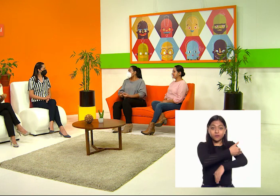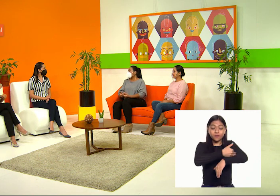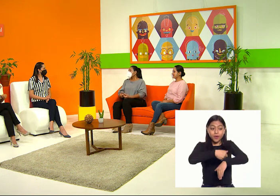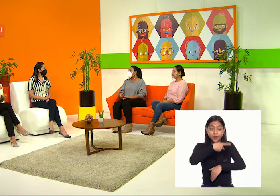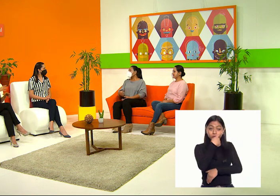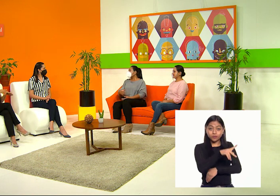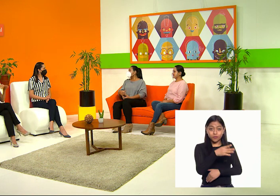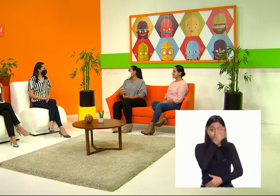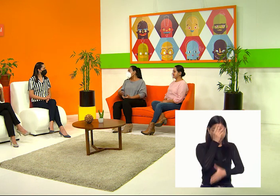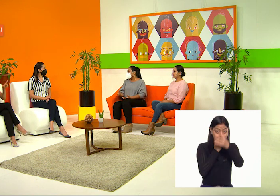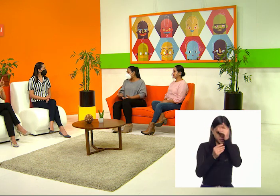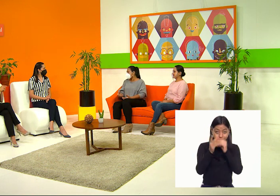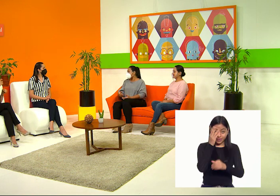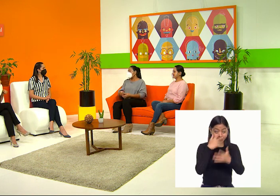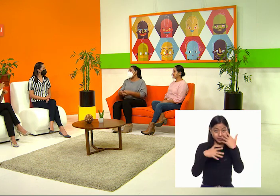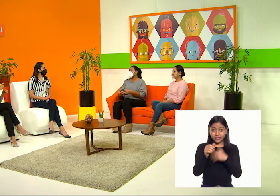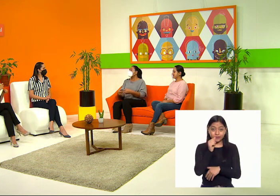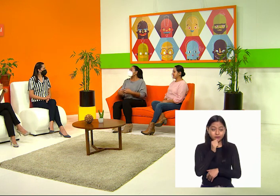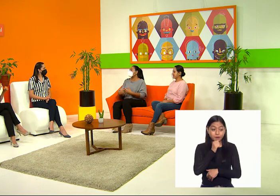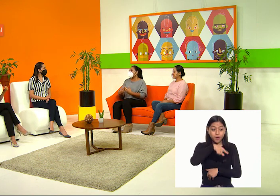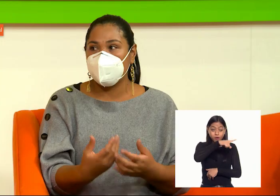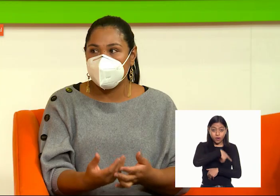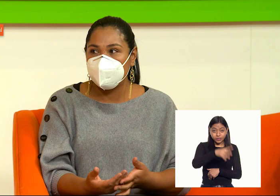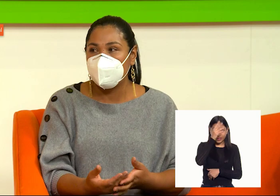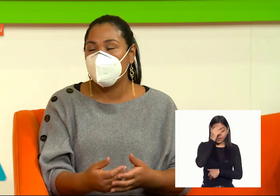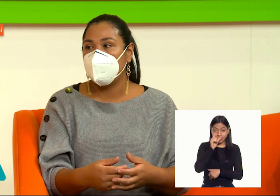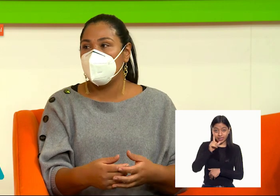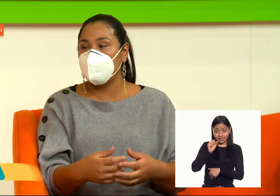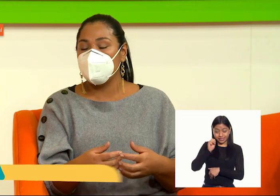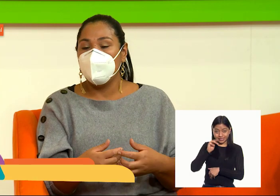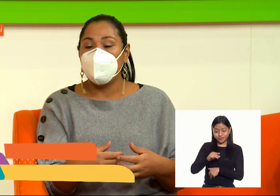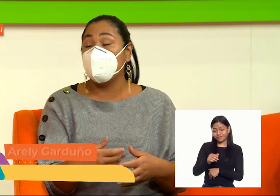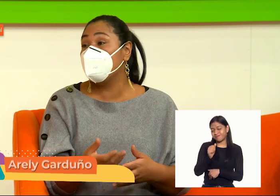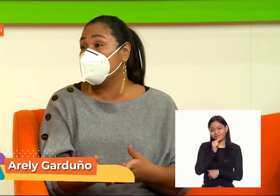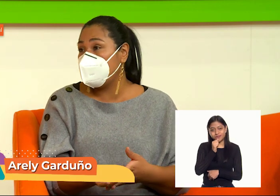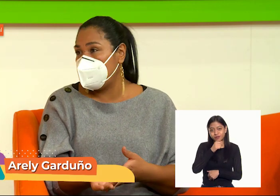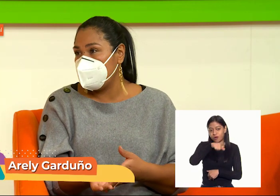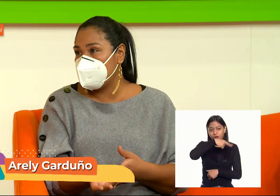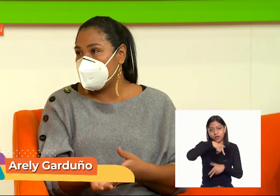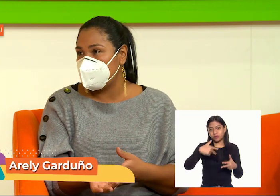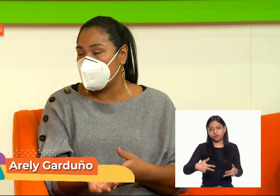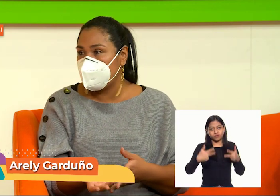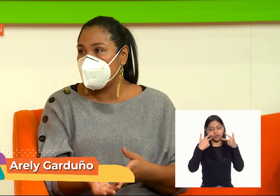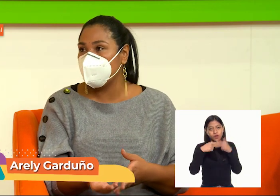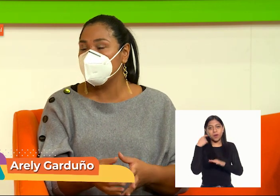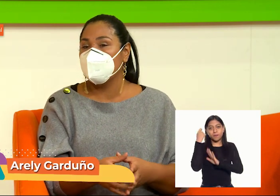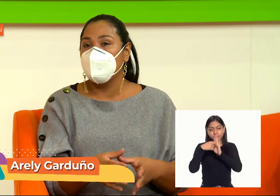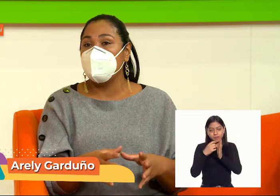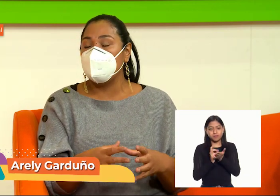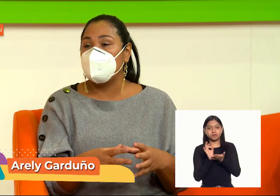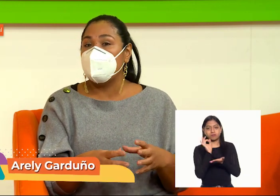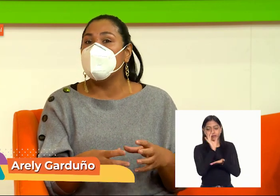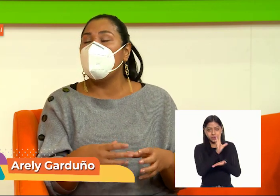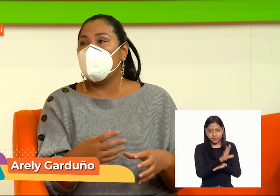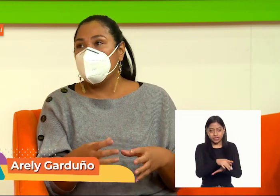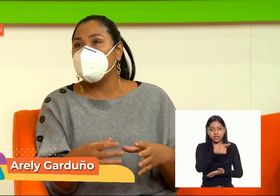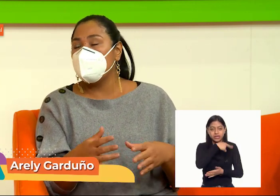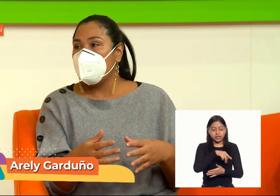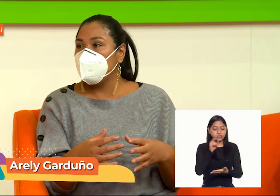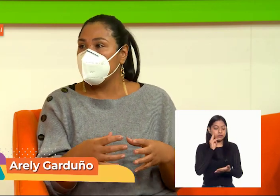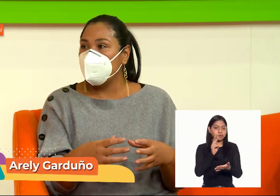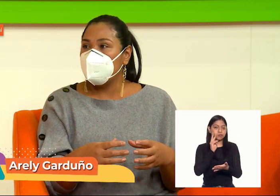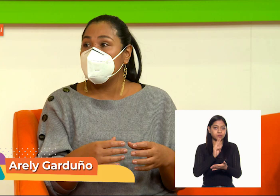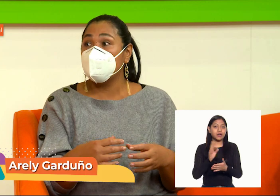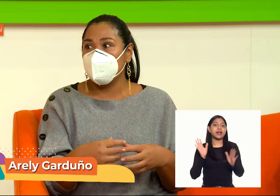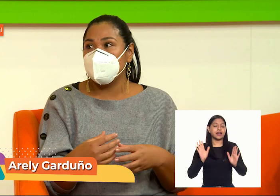lengua de señas, pues su uso es muy limitado. Se limita a las clases virtuales, a algunos videos que les mandamos. Ahora,